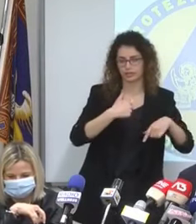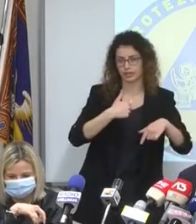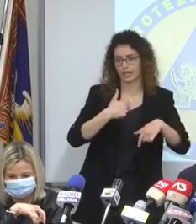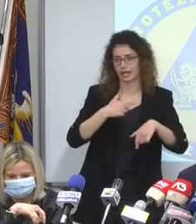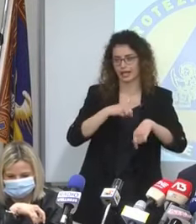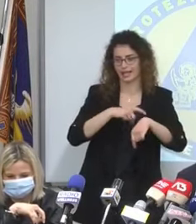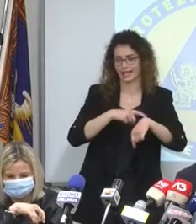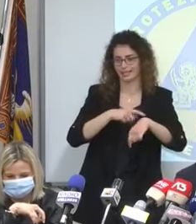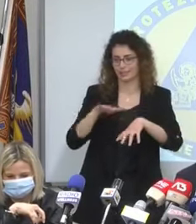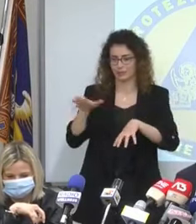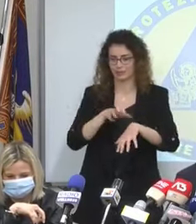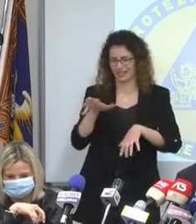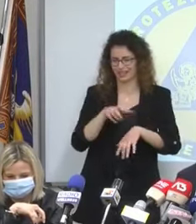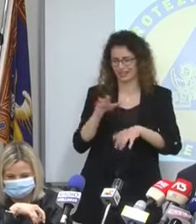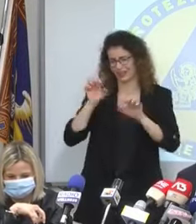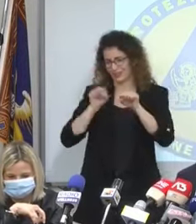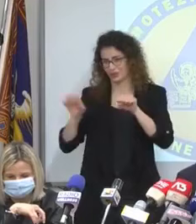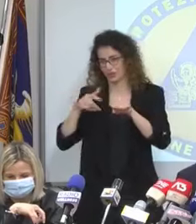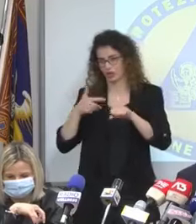abitanti, c'è una roba.